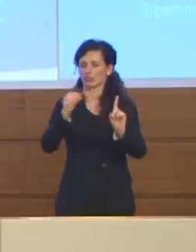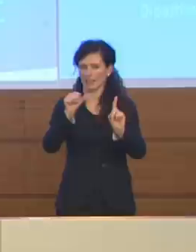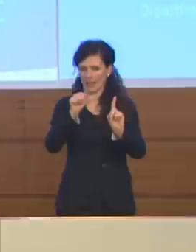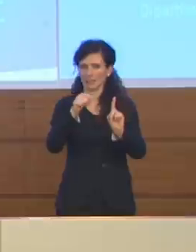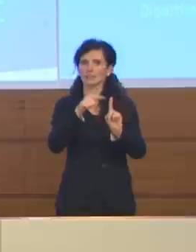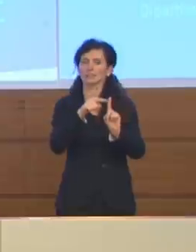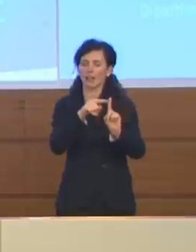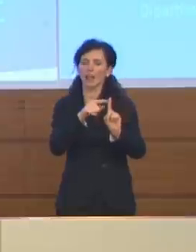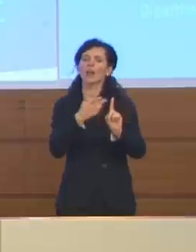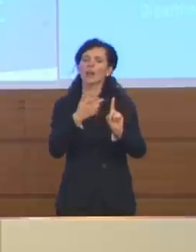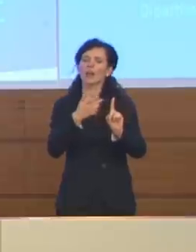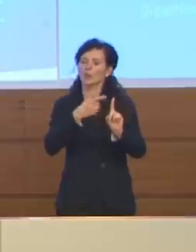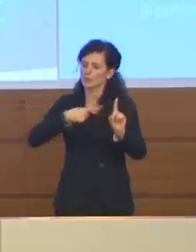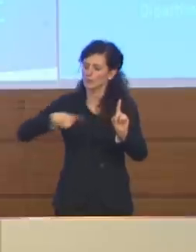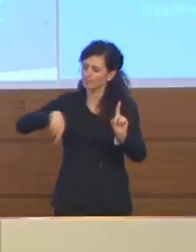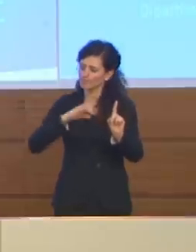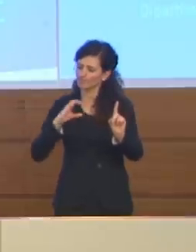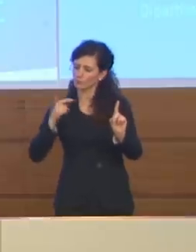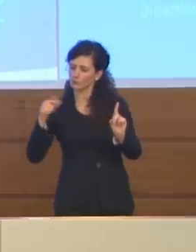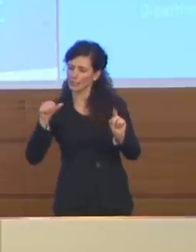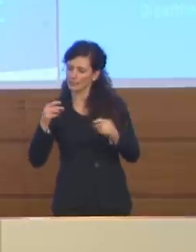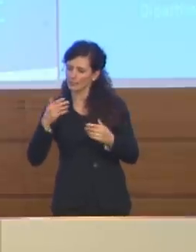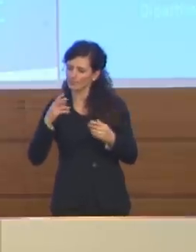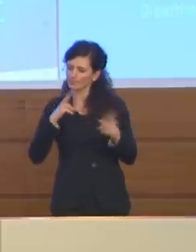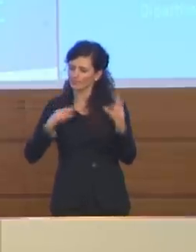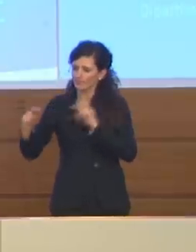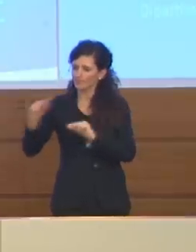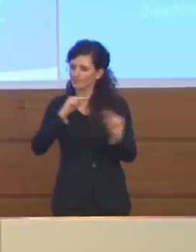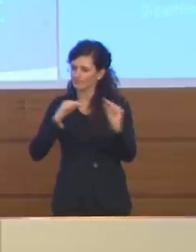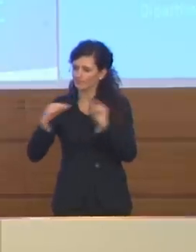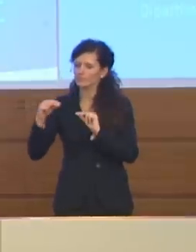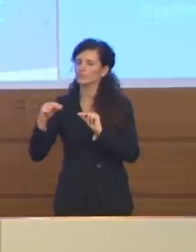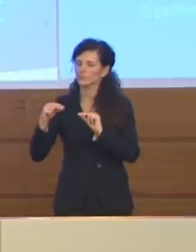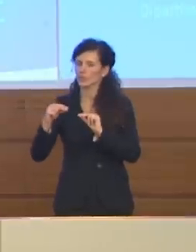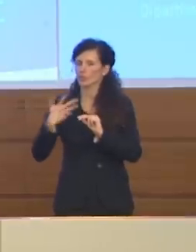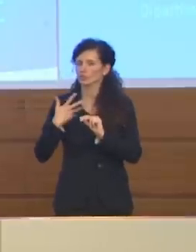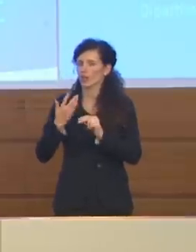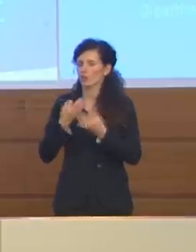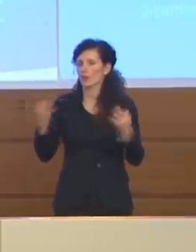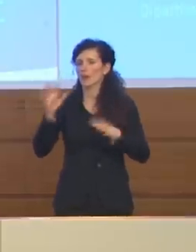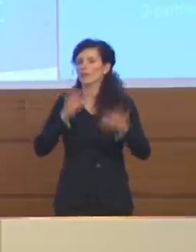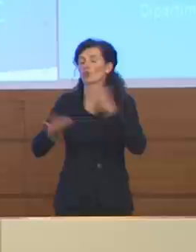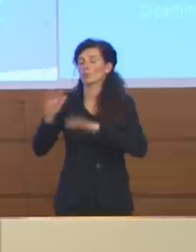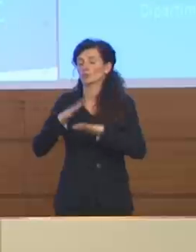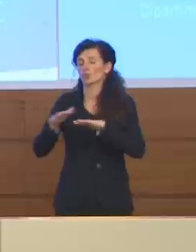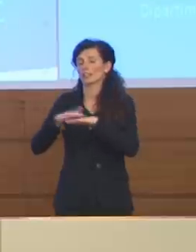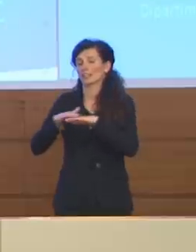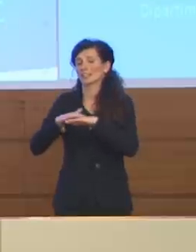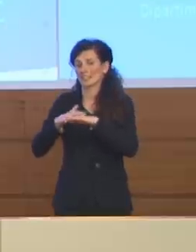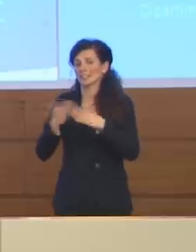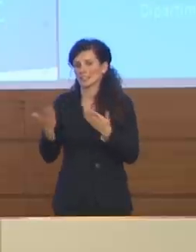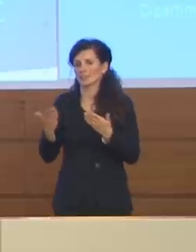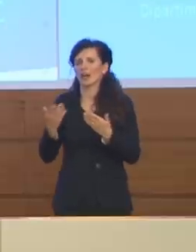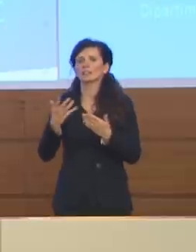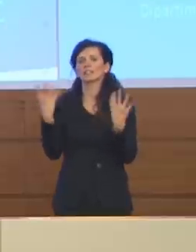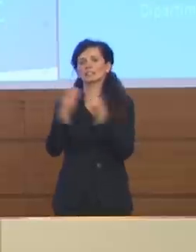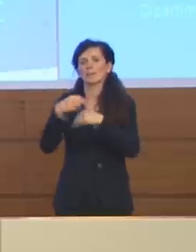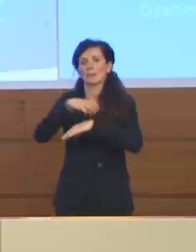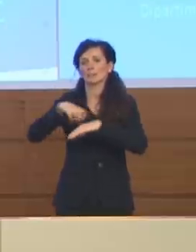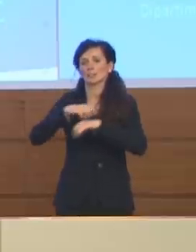evidentemente il ministro della salute sono quantomeno inopportuna